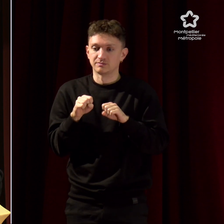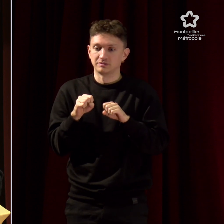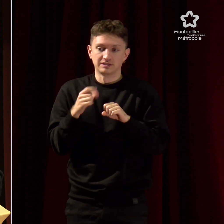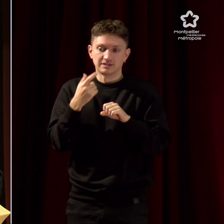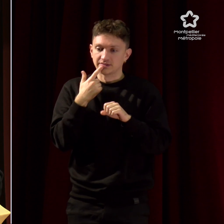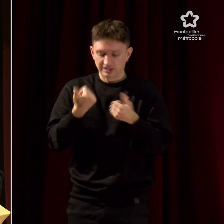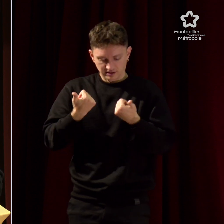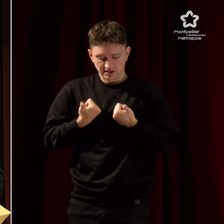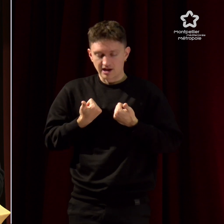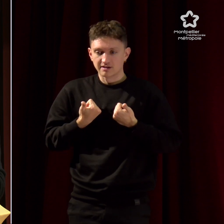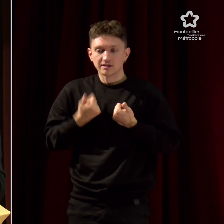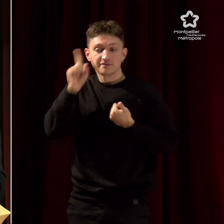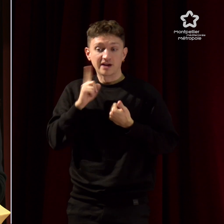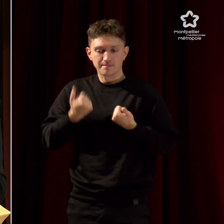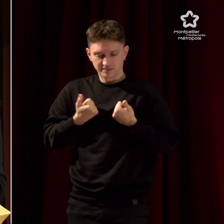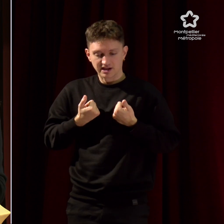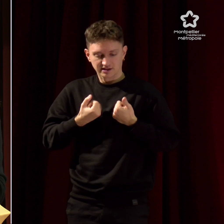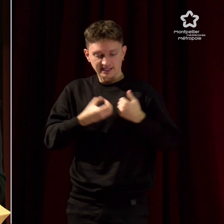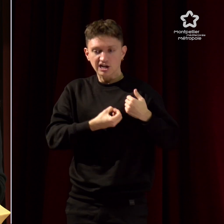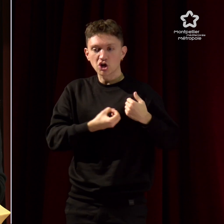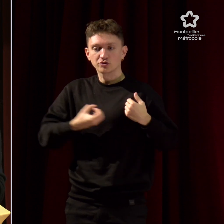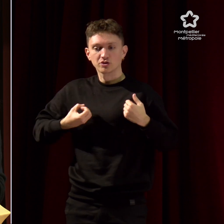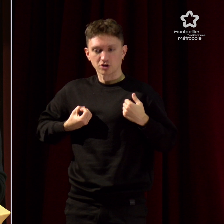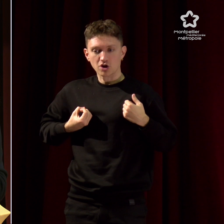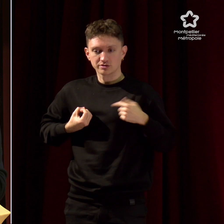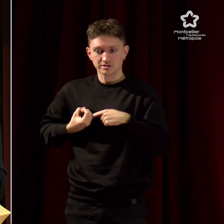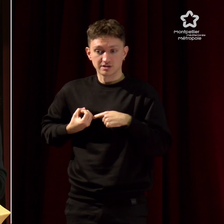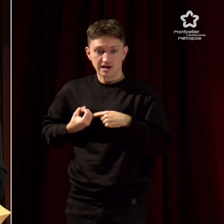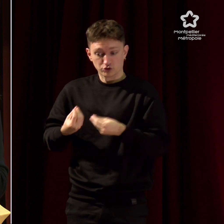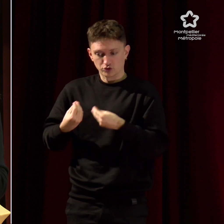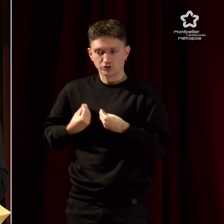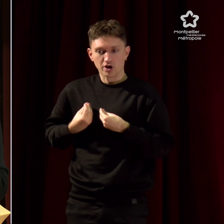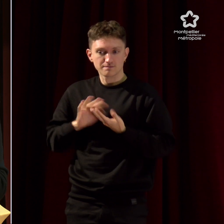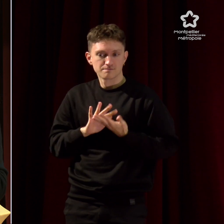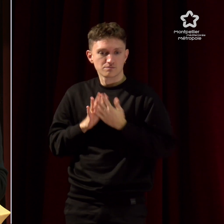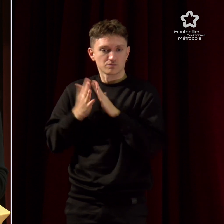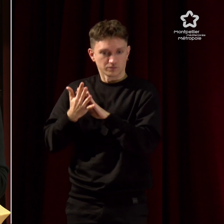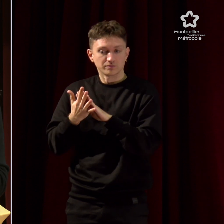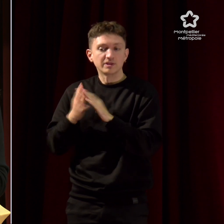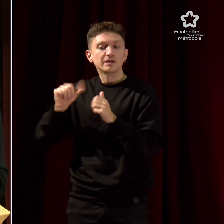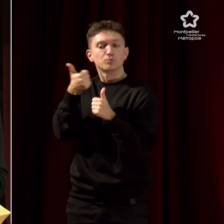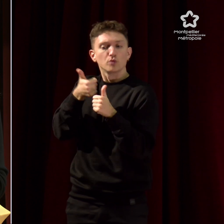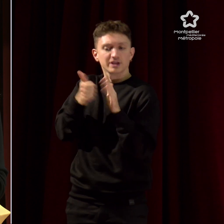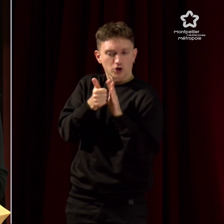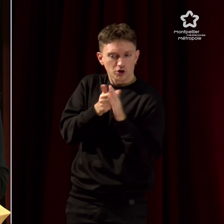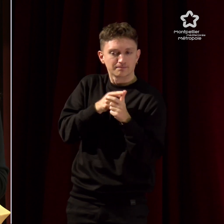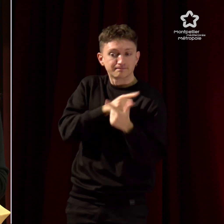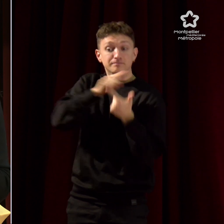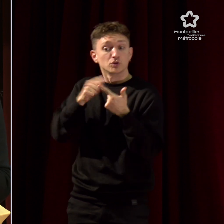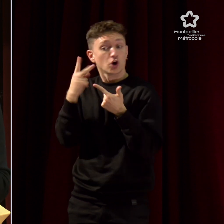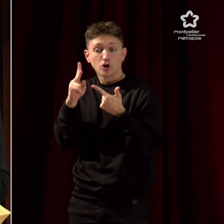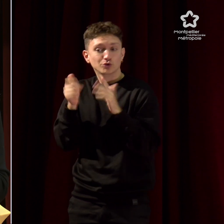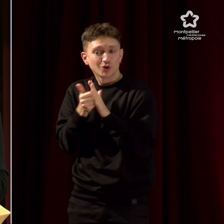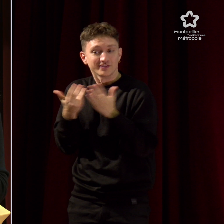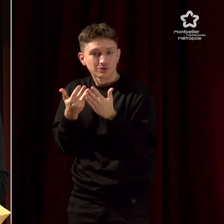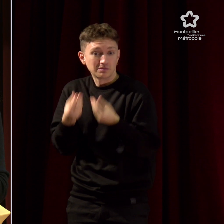des femmes. Et il a été certainement sélectionné pour ça. Et il a comme autre effet inattendu de